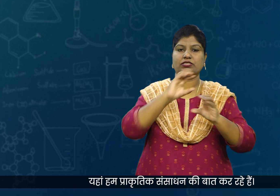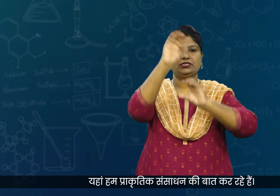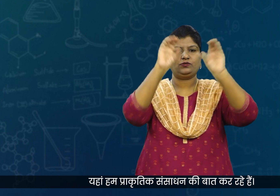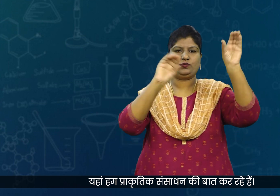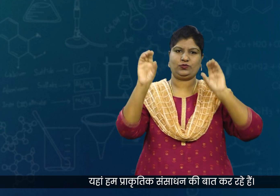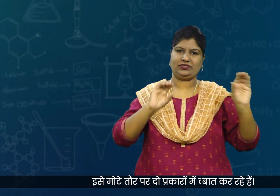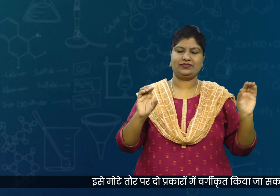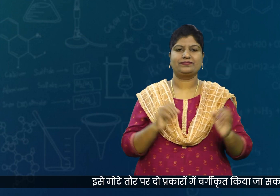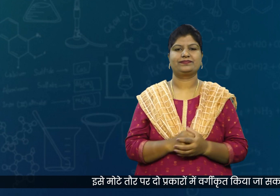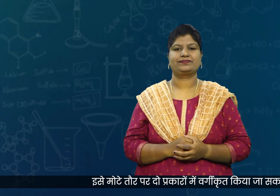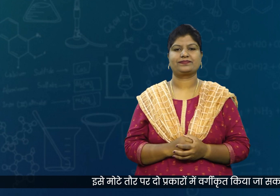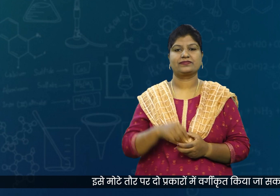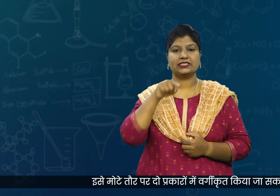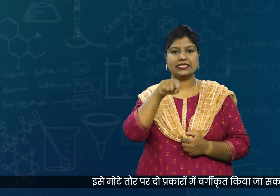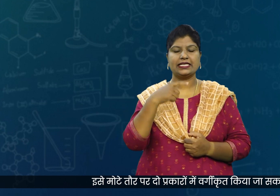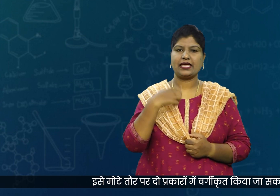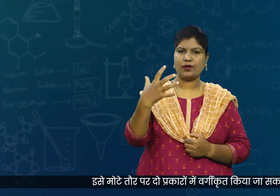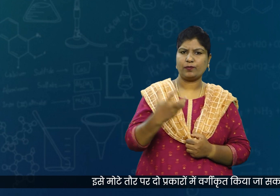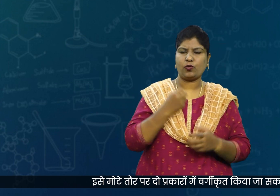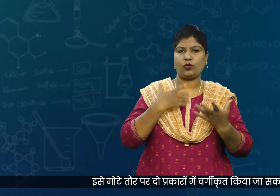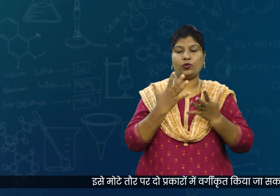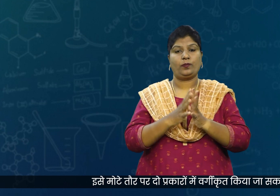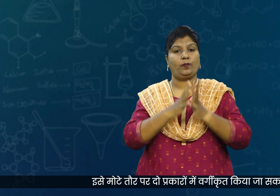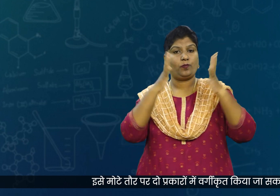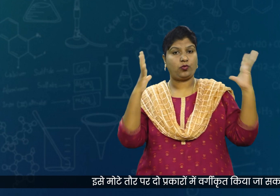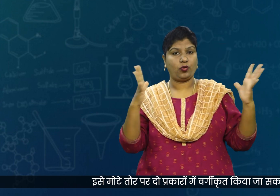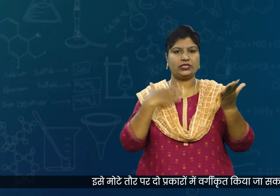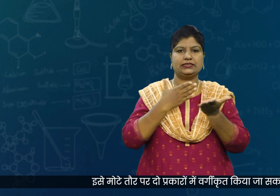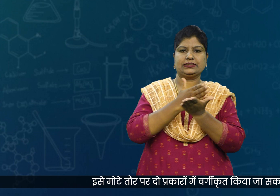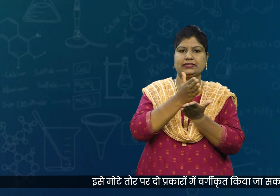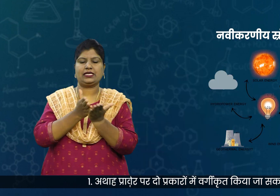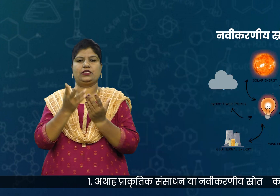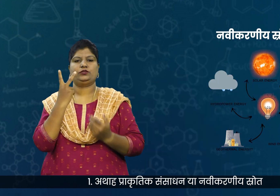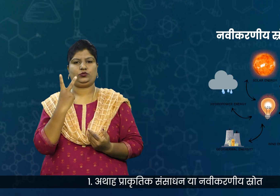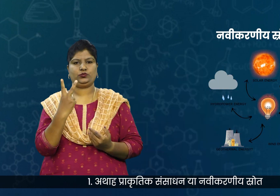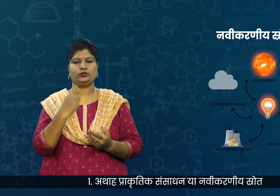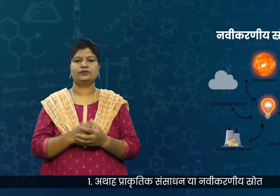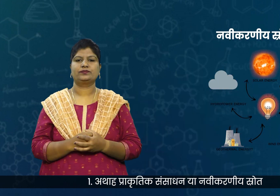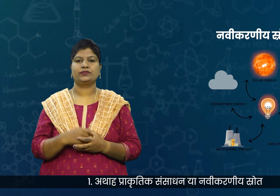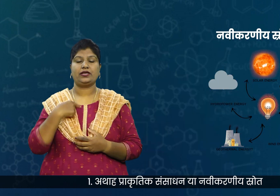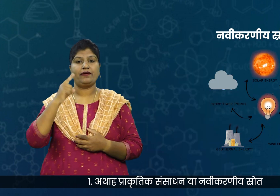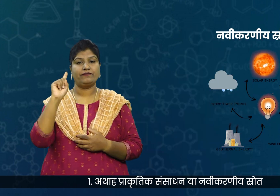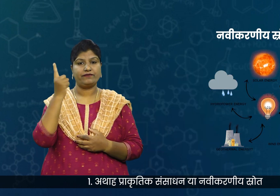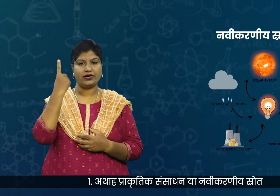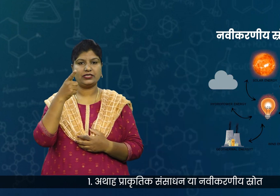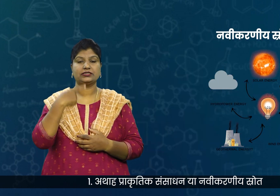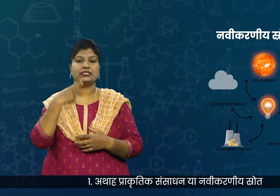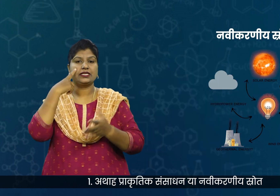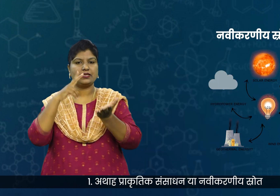इसे बड़े पैमाने पर 2 प्रकारों में वर्गीकृत किया जा सकता है। पहला, अतः प्राकृतिक संसाधन